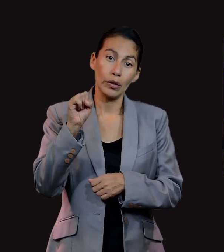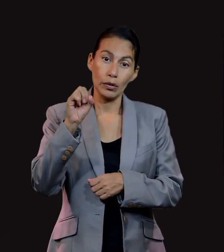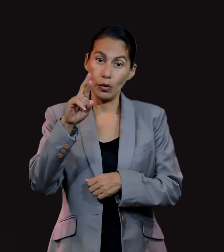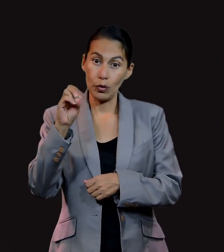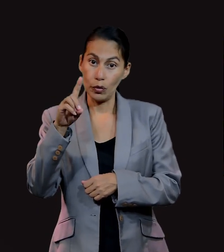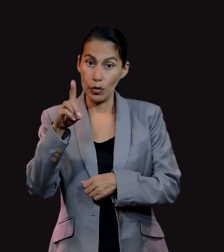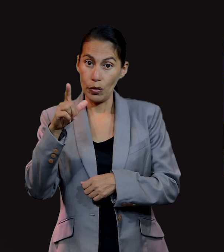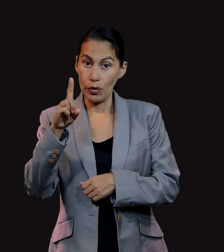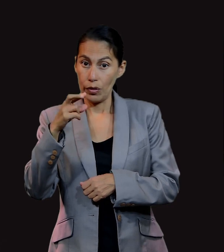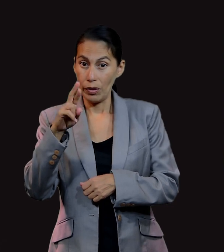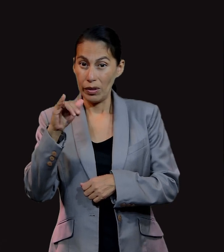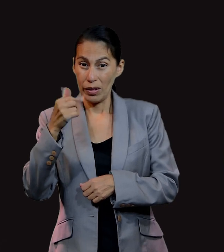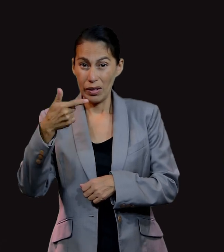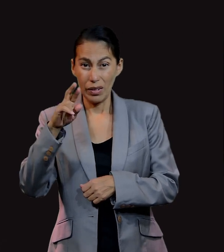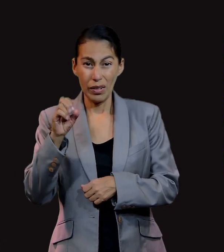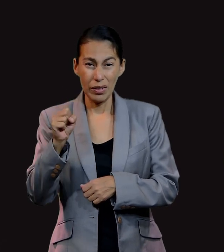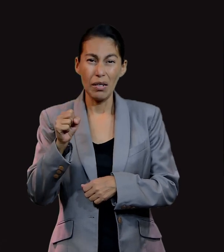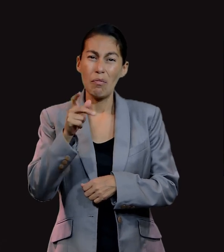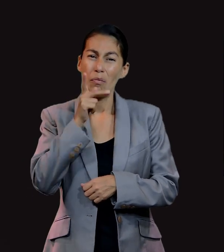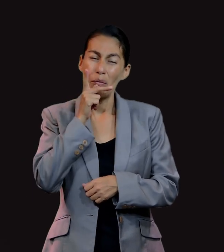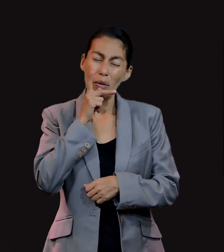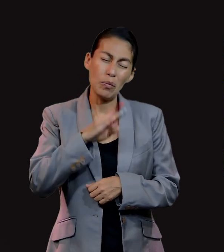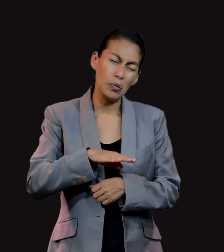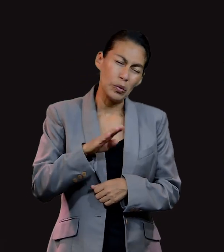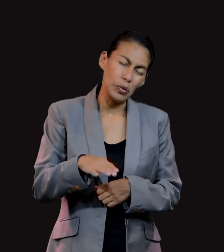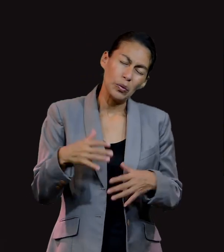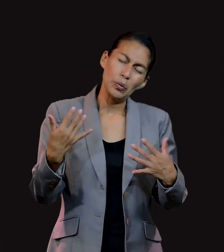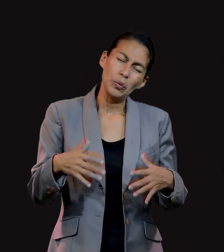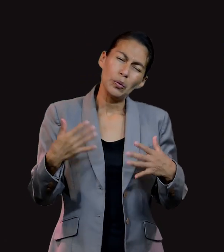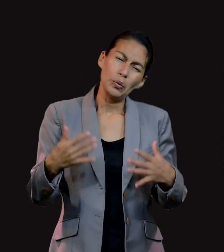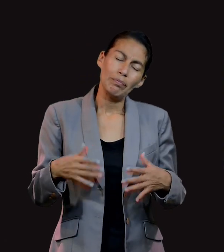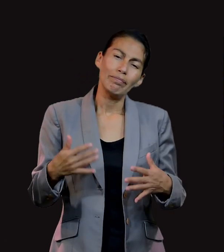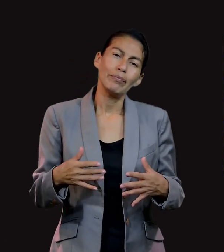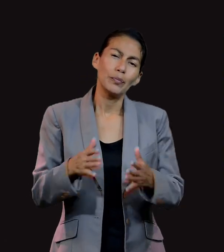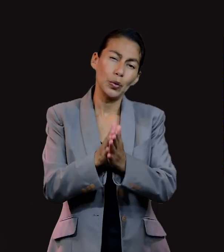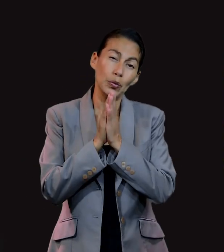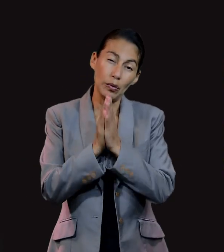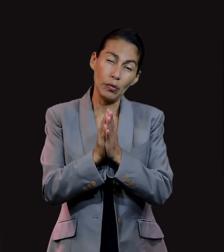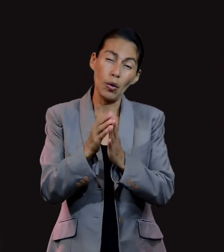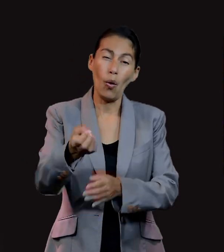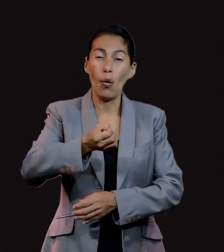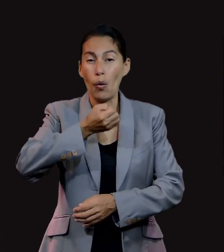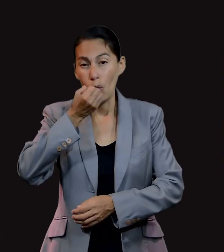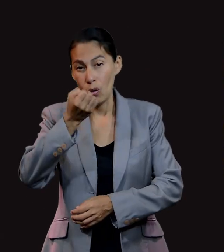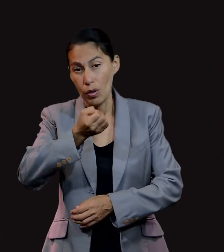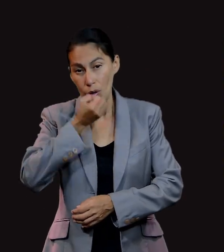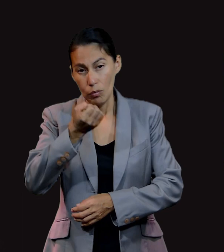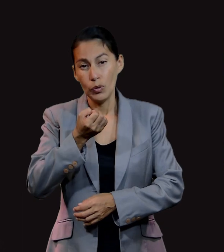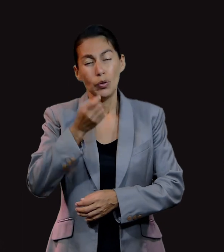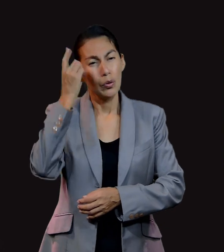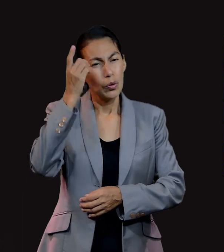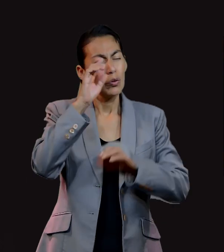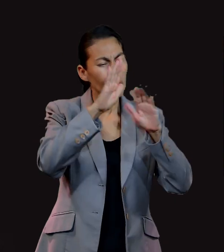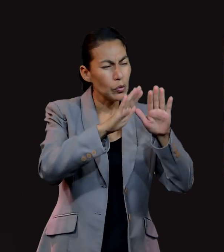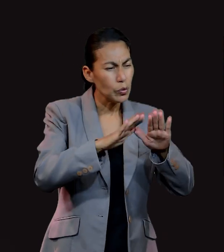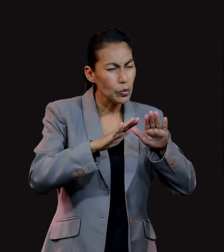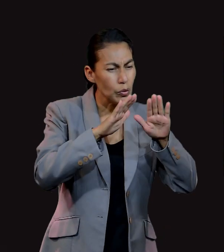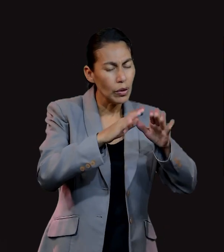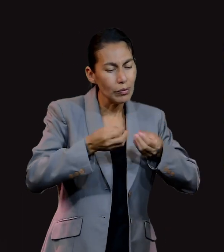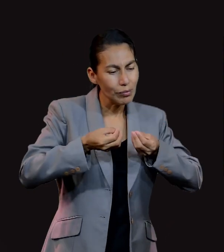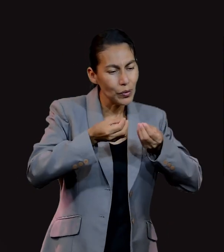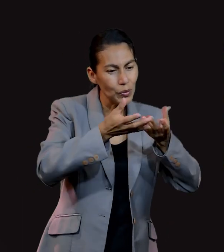Rodríguez, Daniel, quien perdió a su papito Así que pedimos que nos unamos en oración por